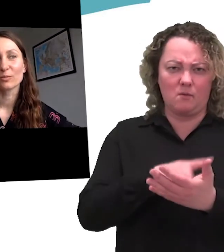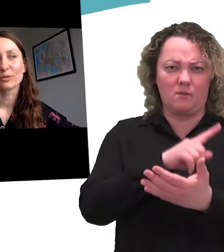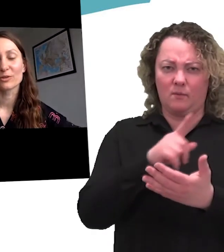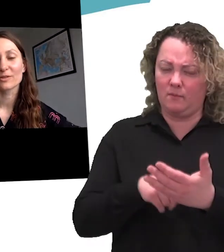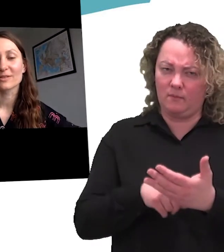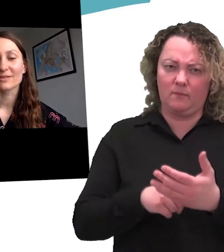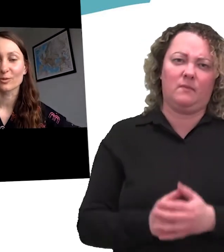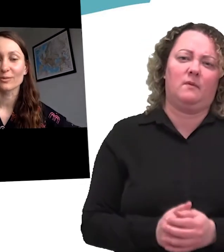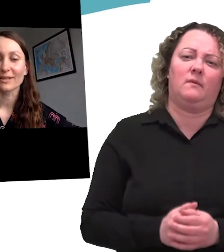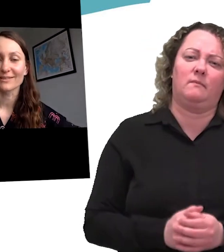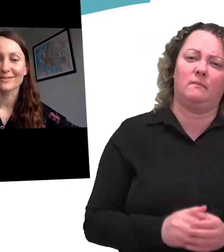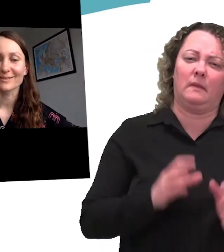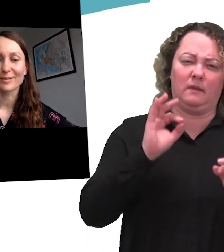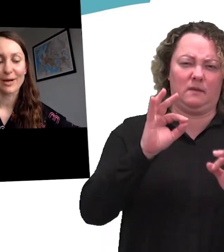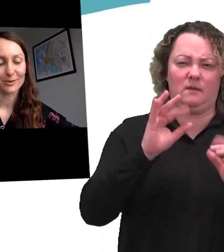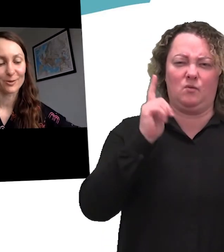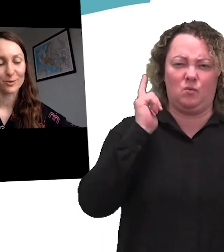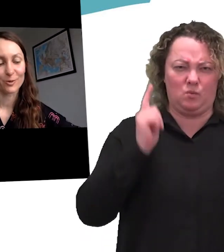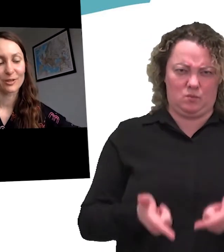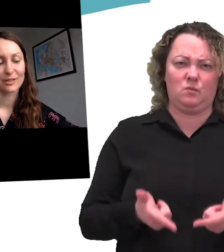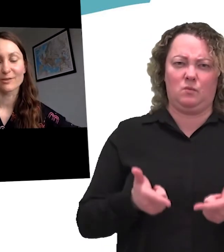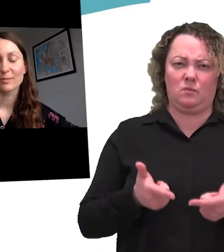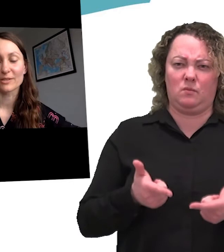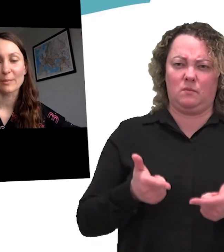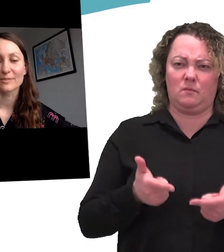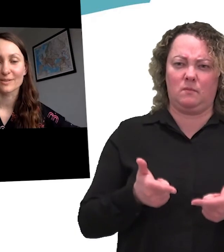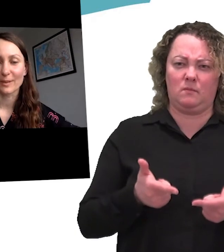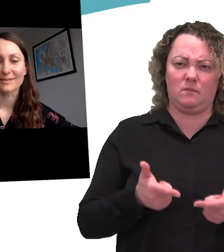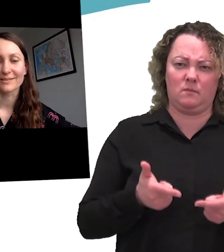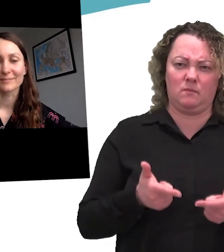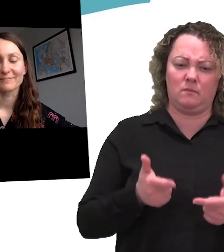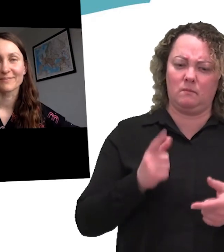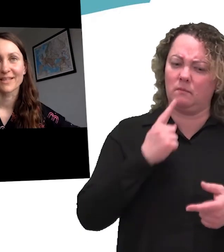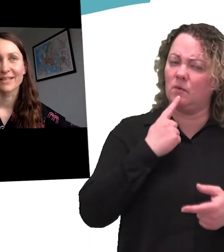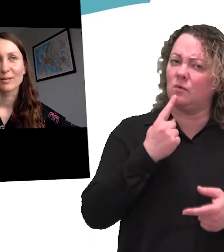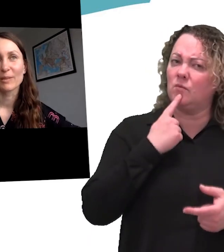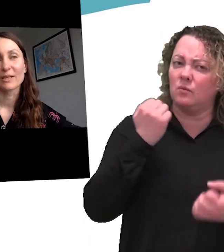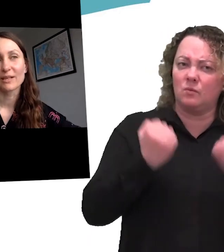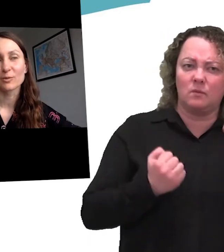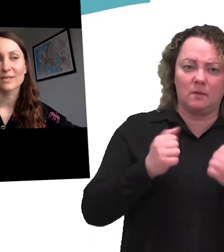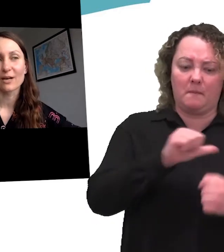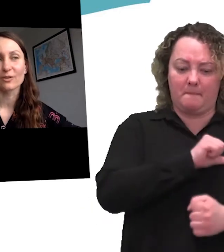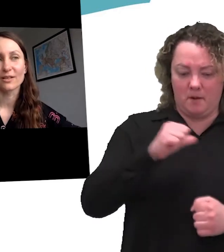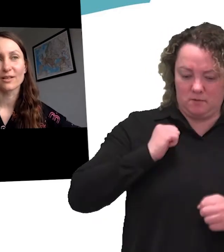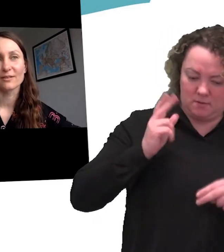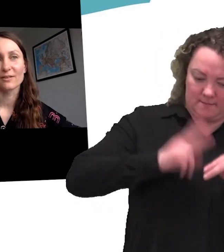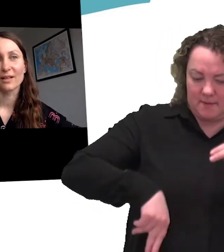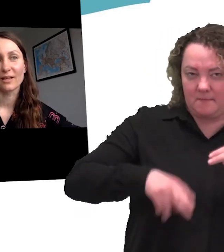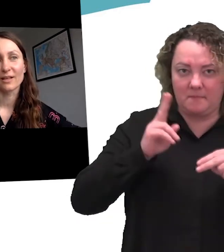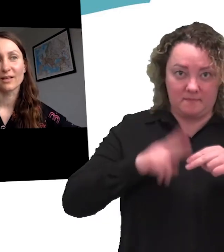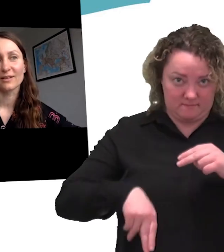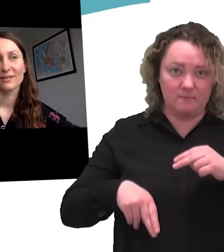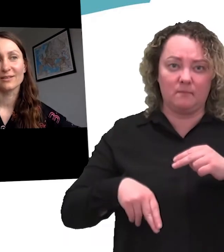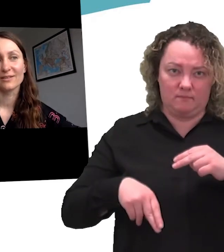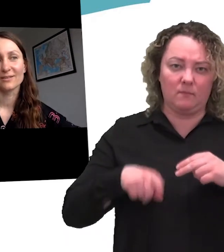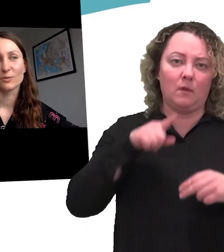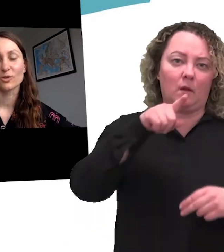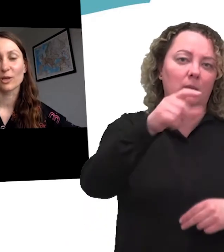ypatingai dėl bet būtent šitos desertų dalies labiausiai sunku tikriausiai pačiam apsispręsti. Bet gerai, kad jūs sakote, kad